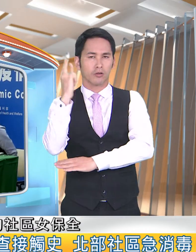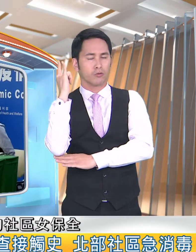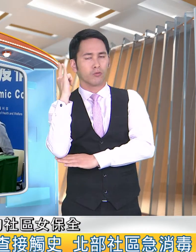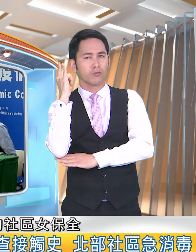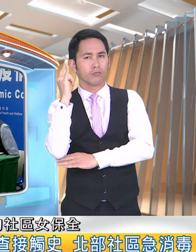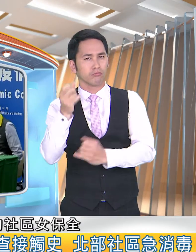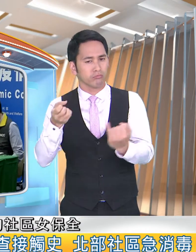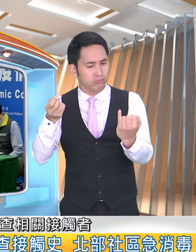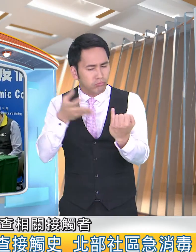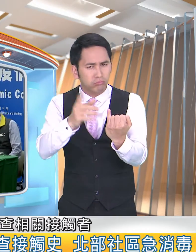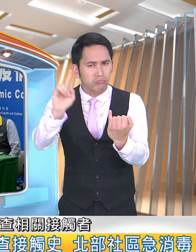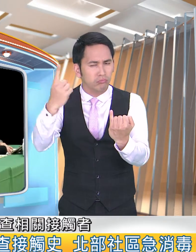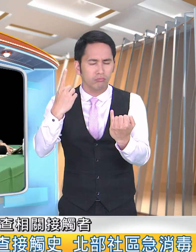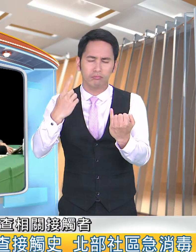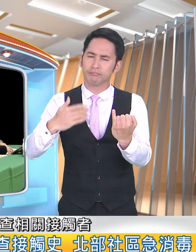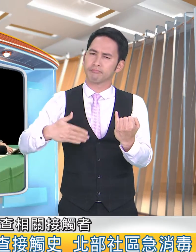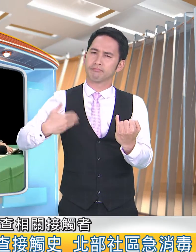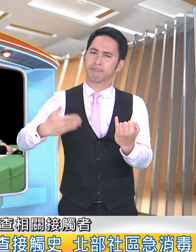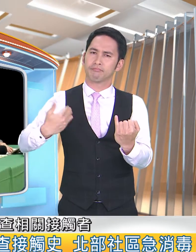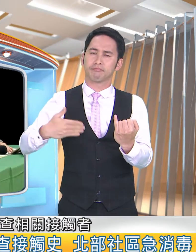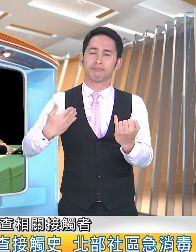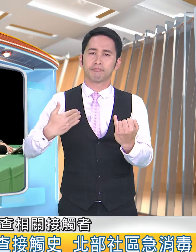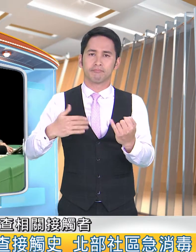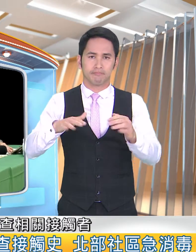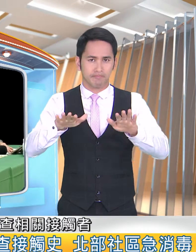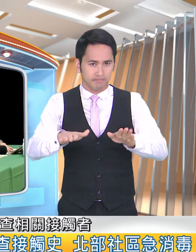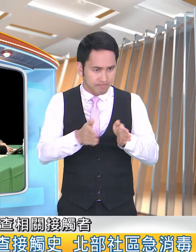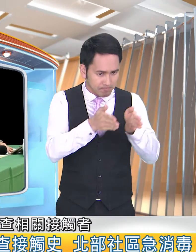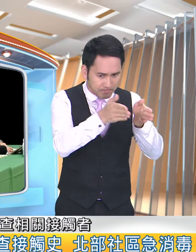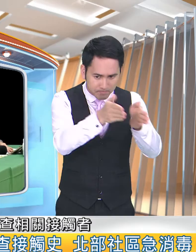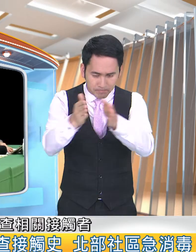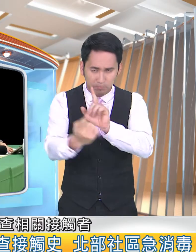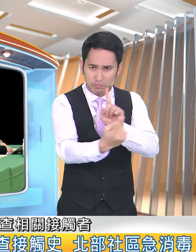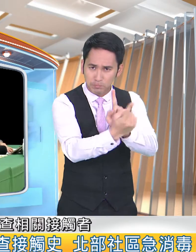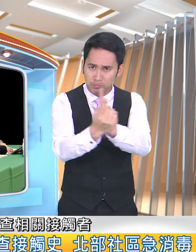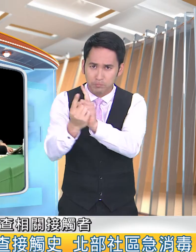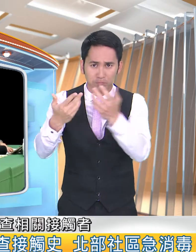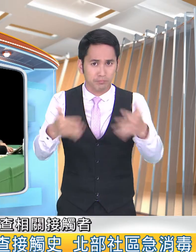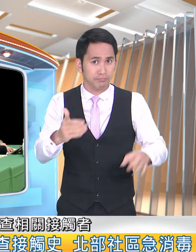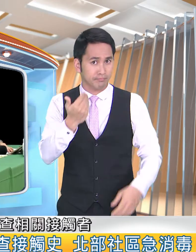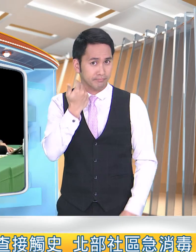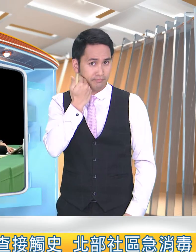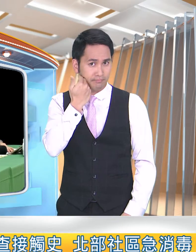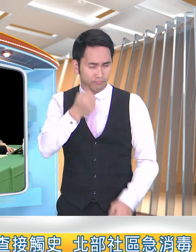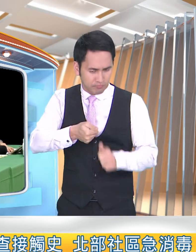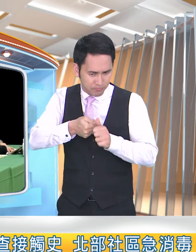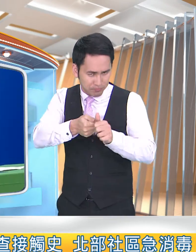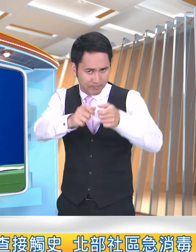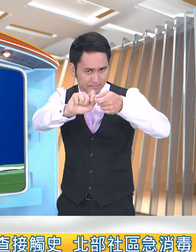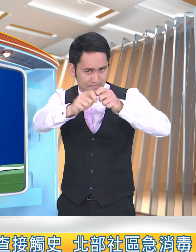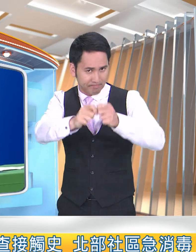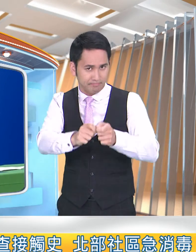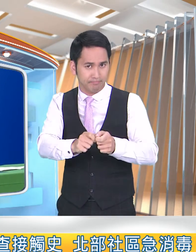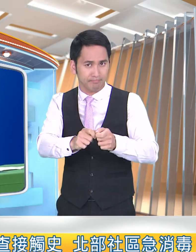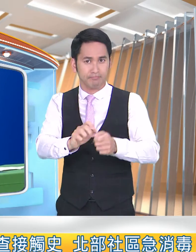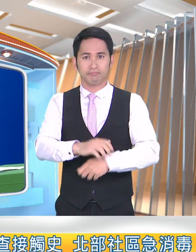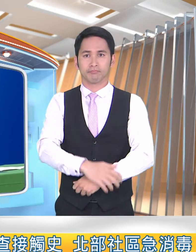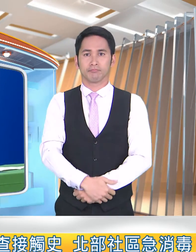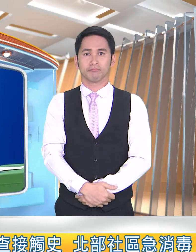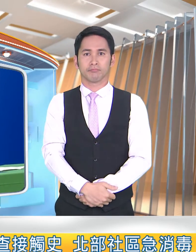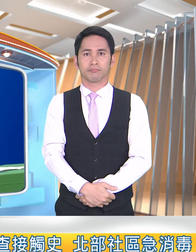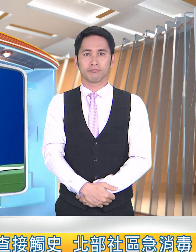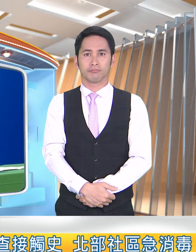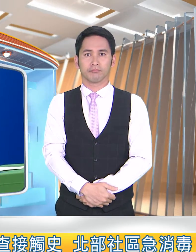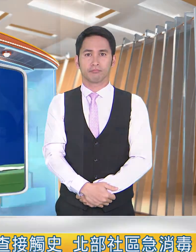女保全。指挥中心正在调查相关的接触者，以厘清感染源。